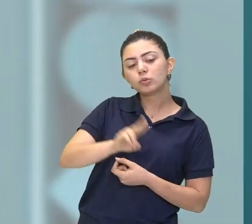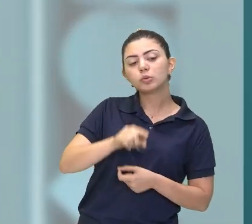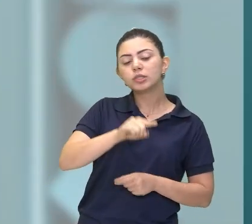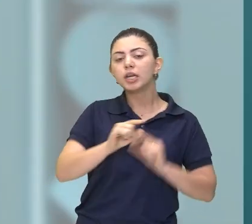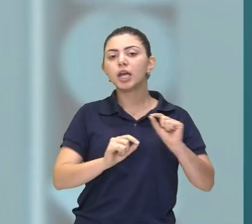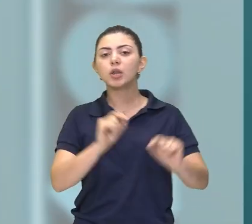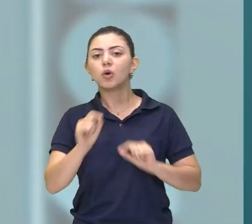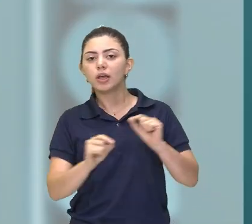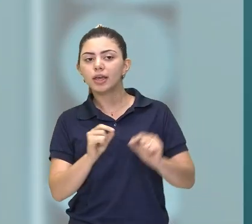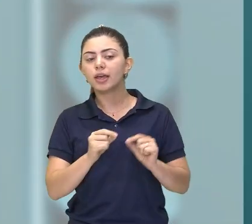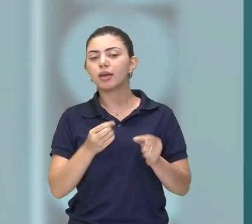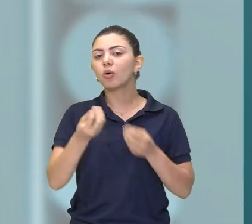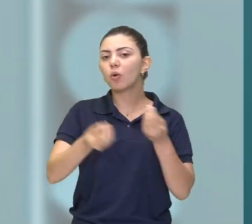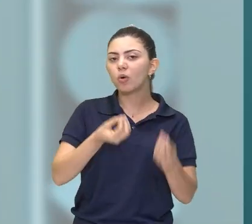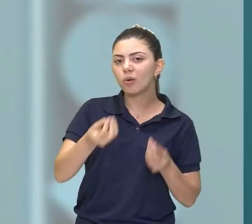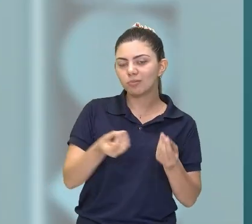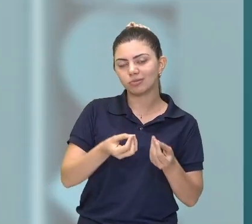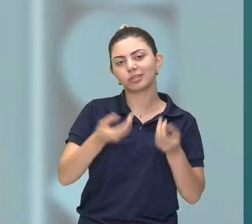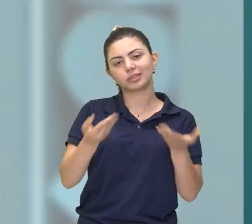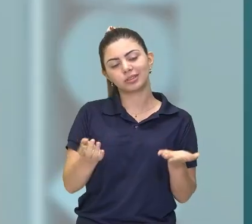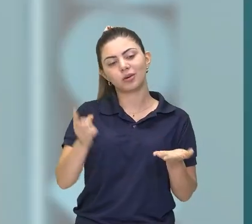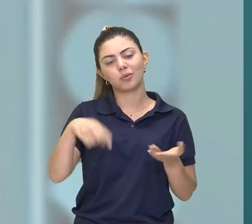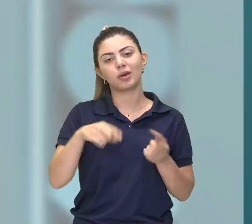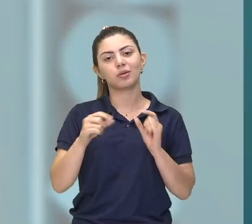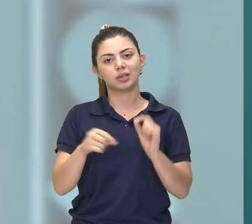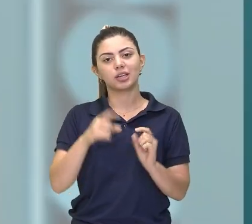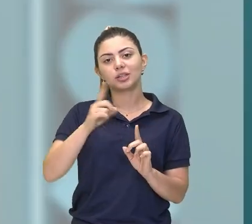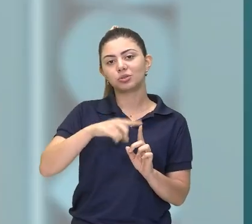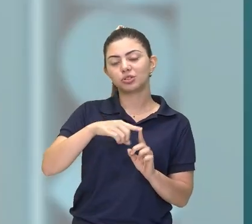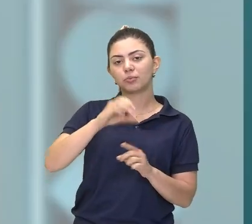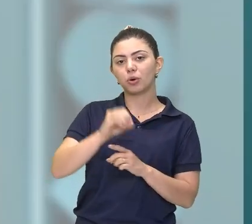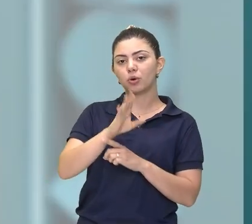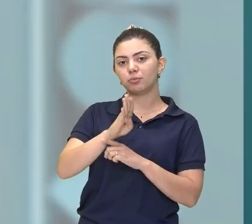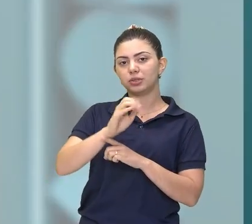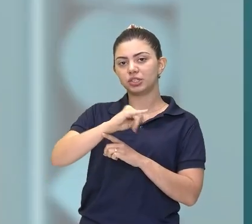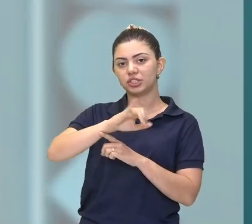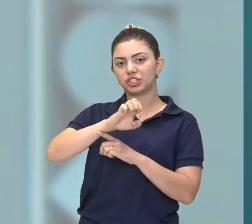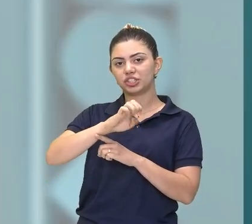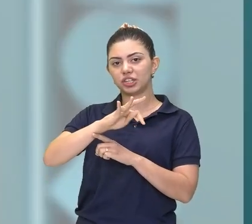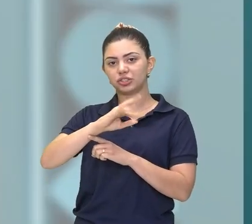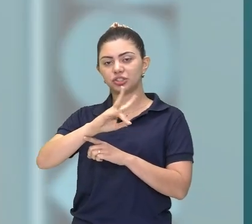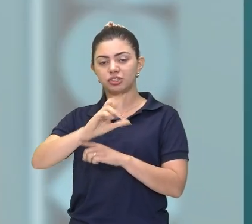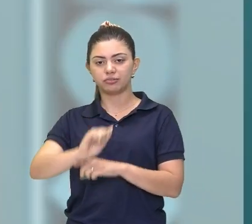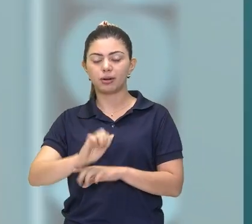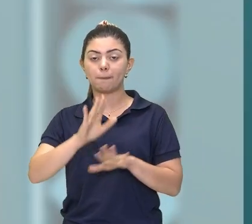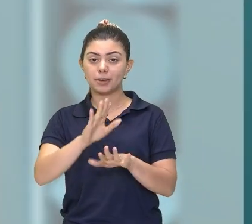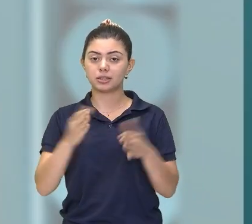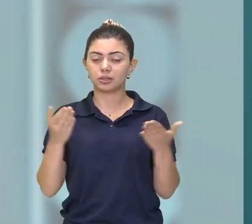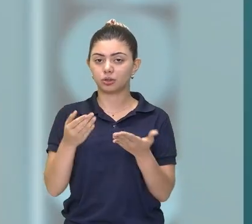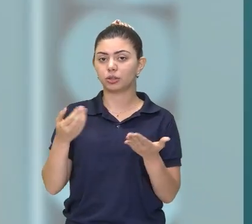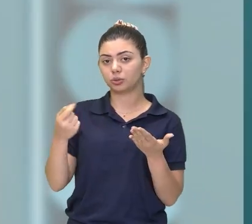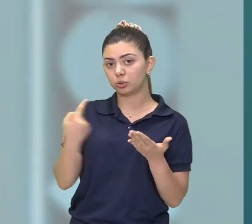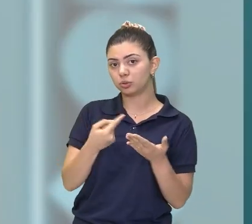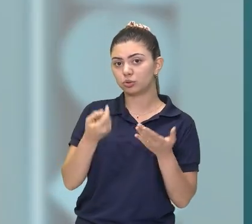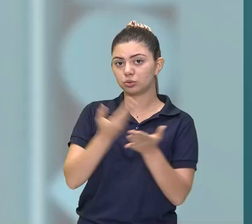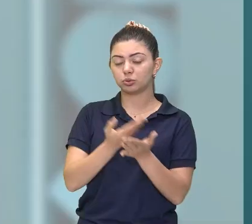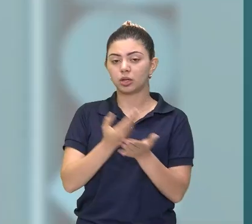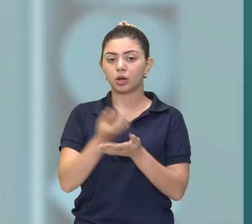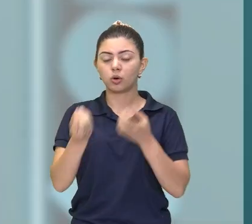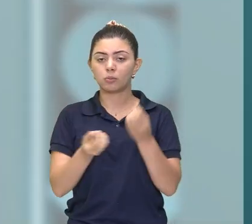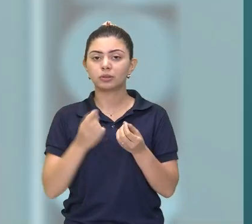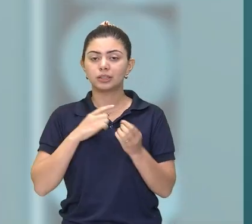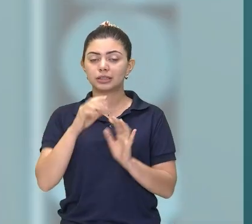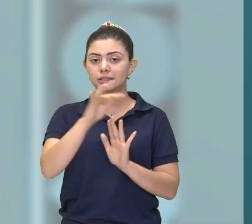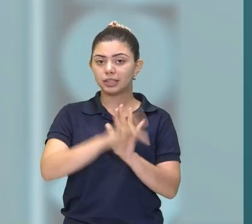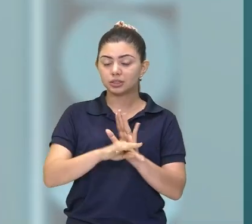de fato. Ok? Então, é uma descrição objetiva. Agora a gente vai perceber como o texto descritivo faz uma